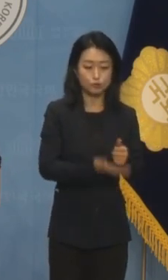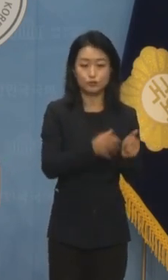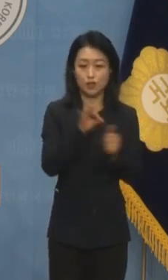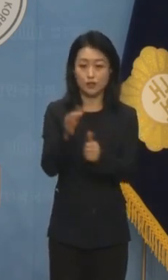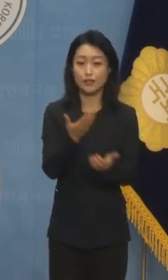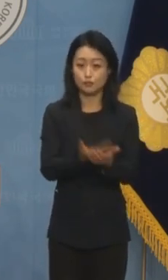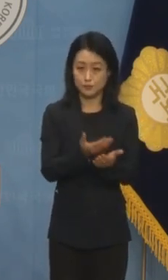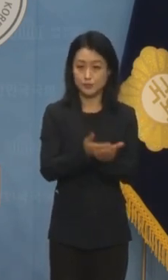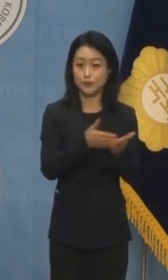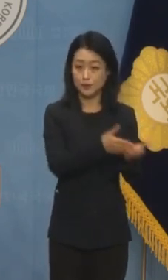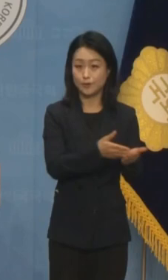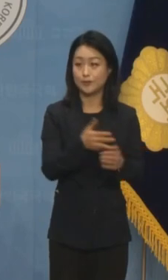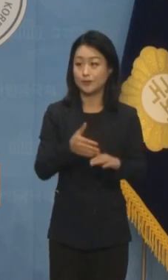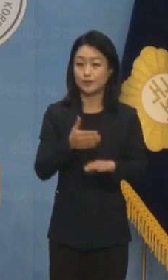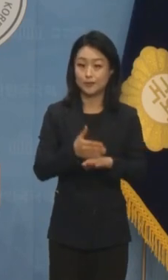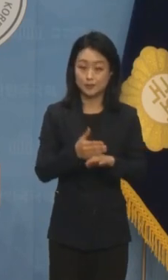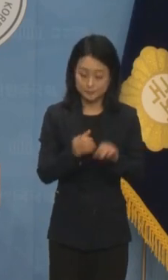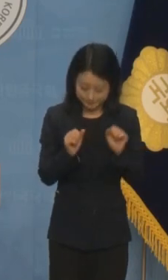감사합니다